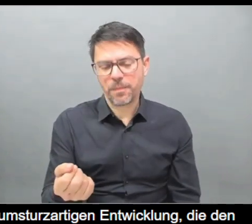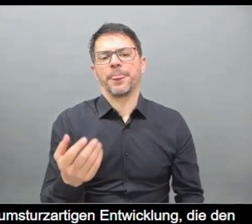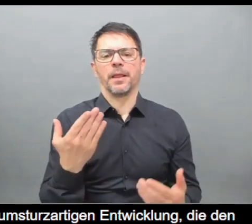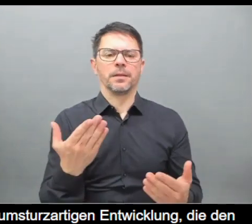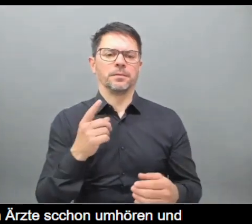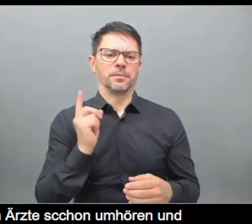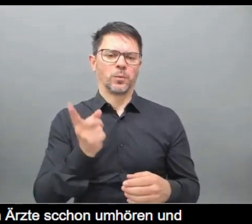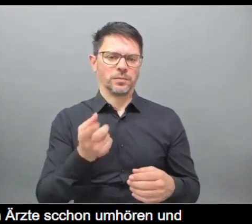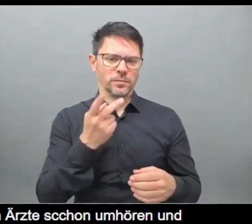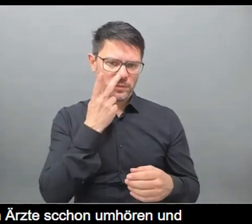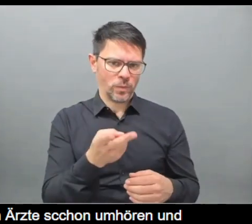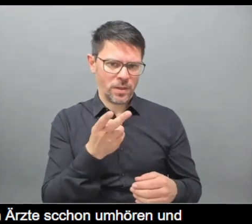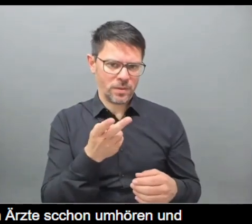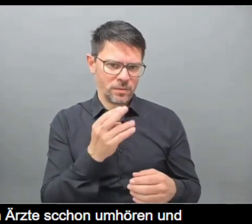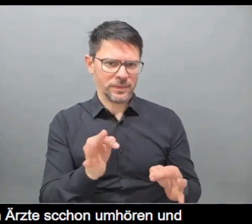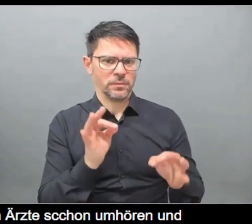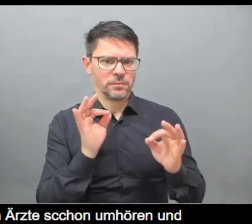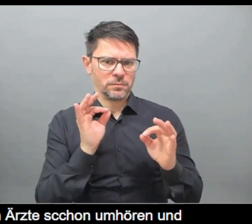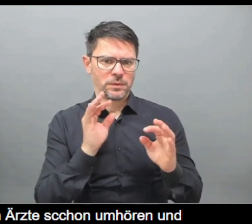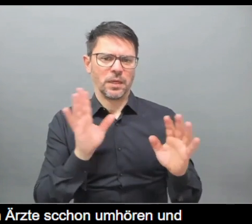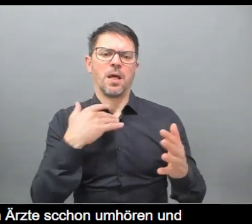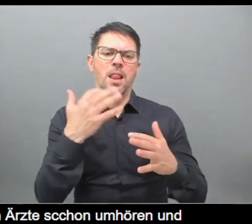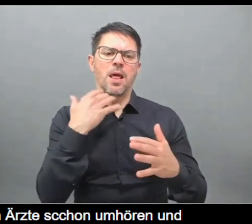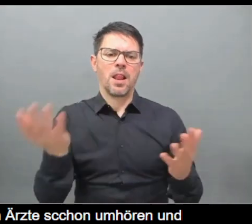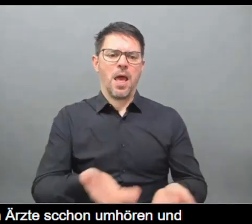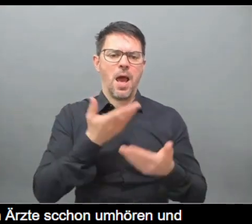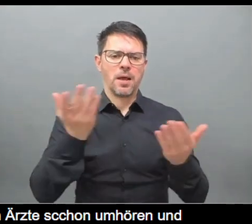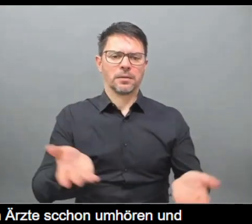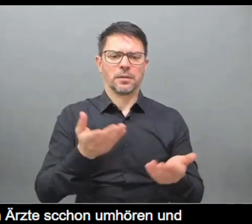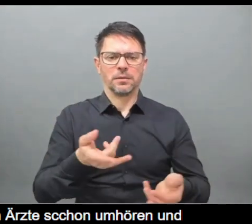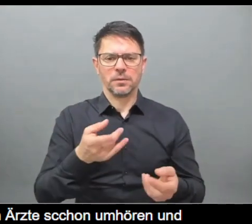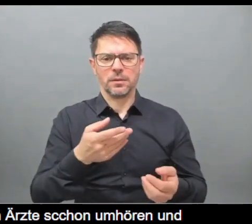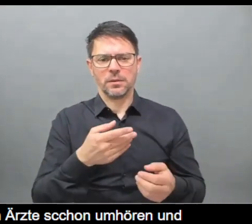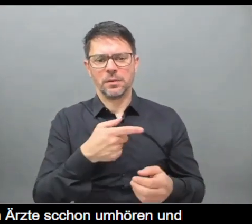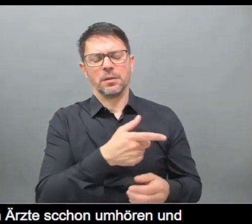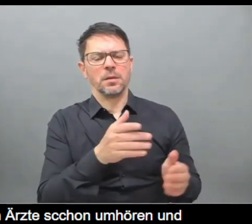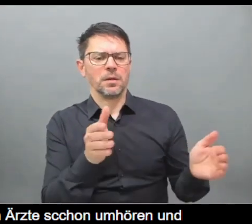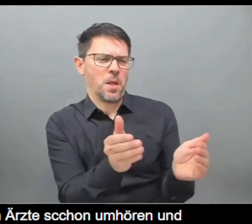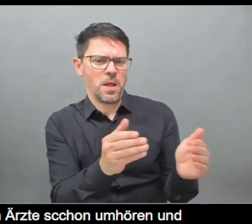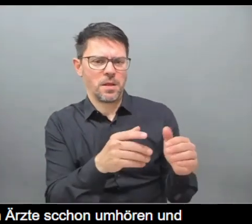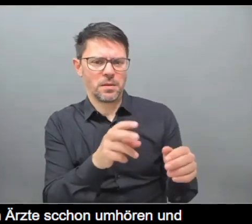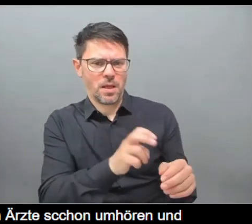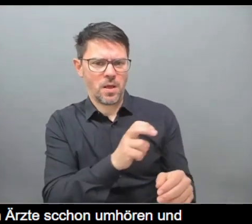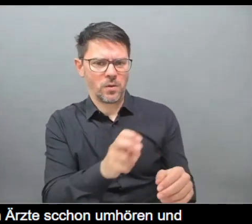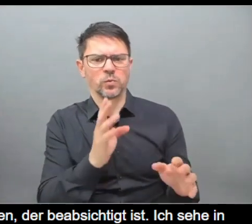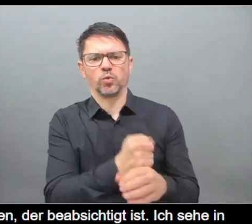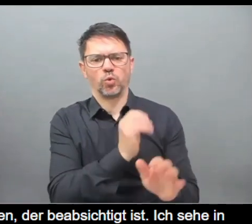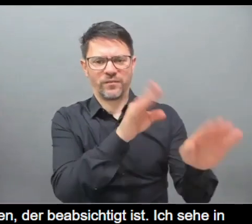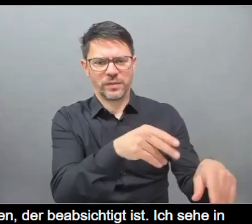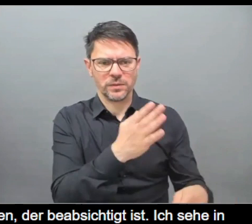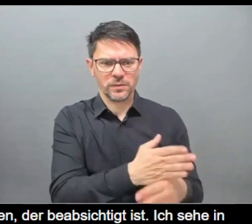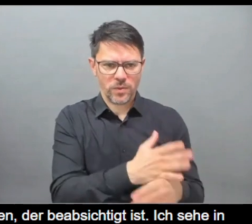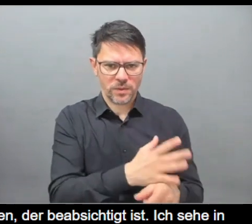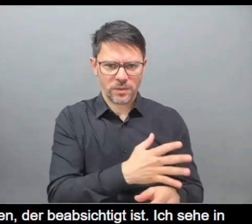müssten ja sich reformieren, die müssten möglicherweise umbauen, andere Dinge mehr machen. Also aus meiner Sicht muss diese Frage wesentlich behutsamer,